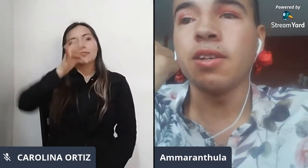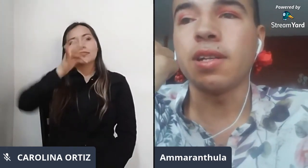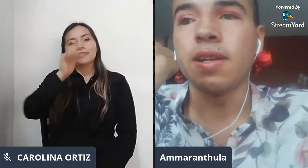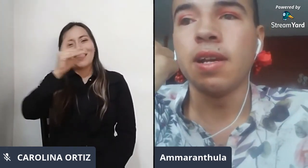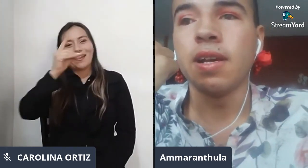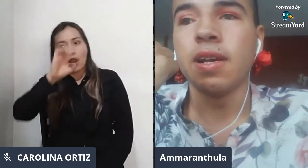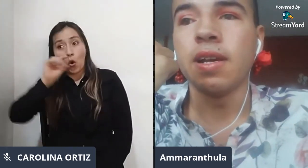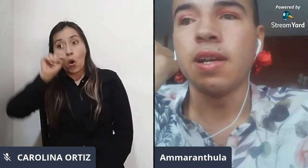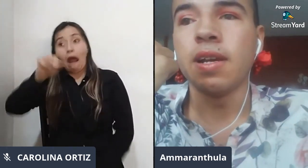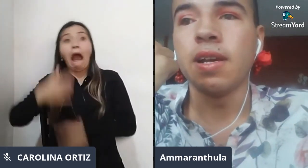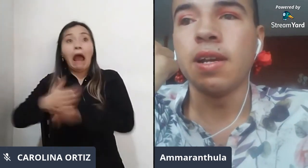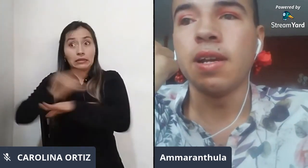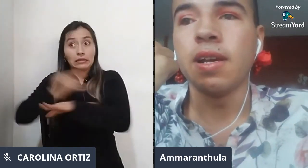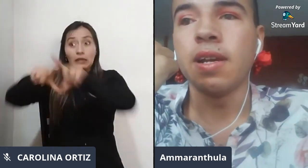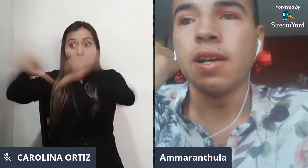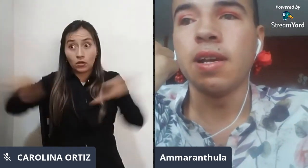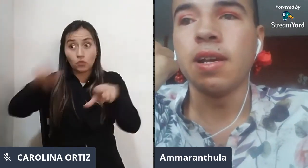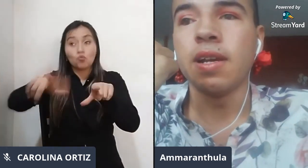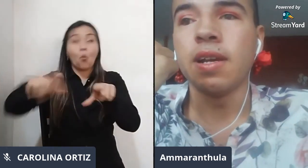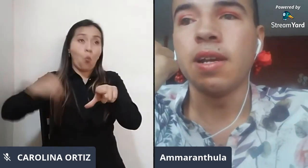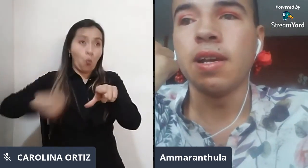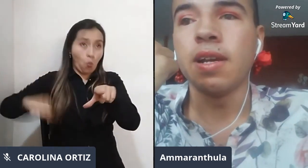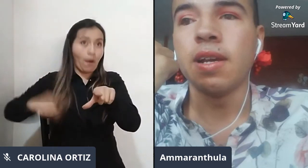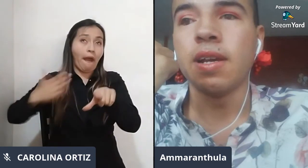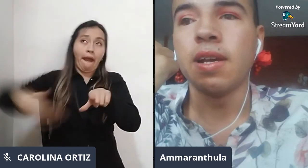zonas de puteo anteriores.